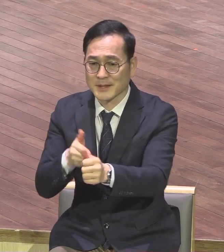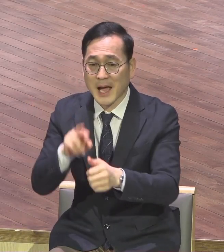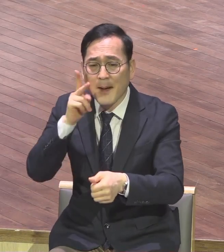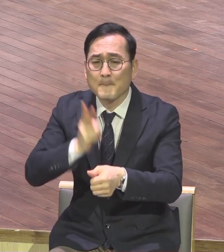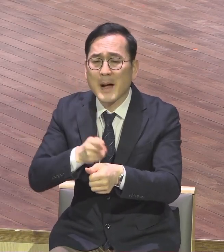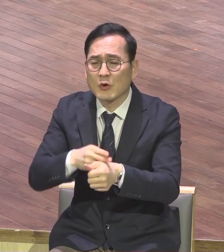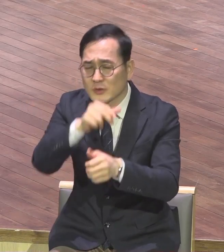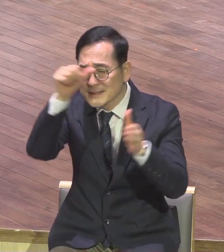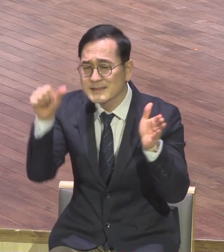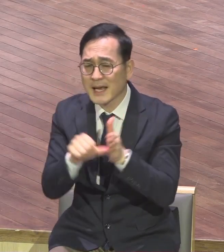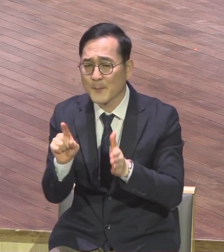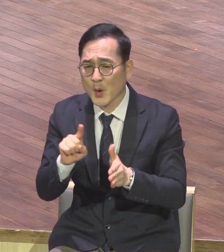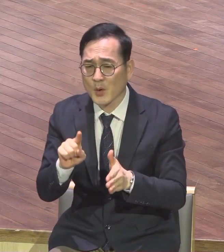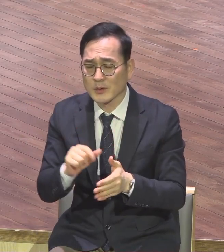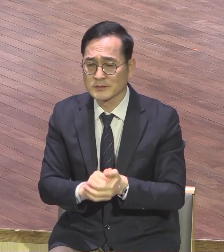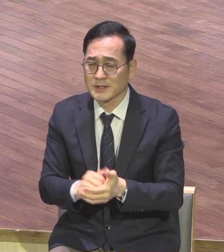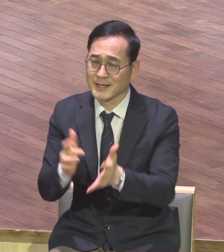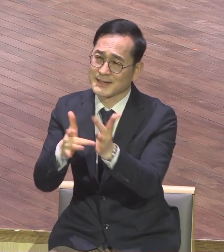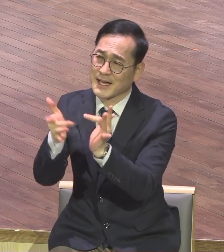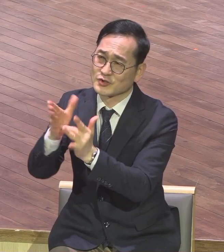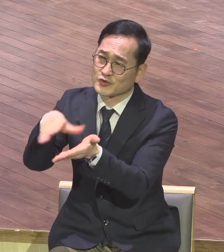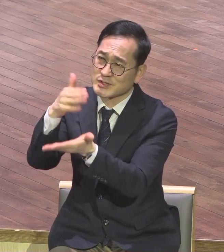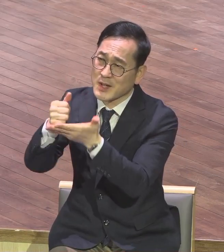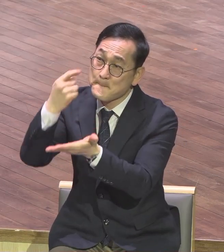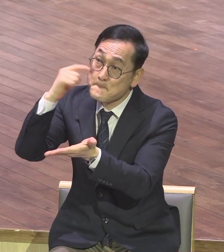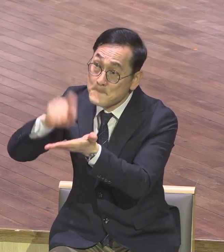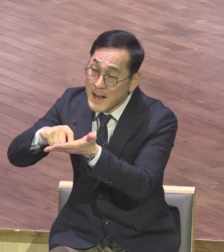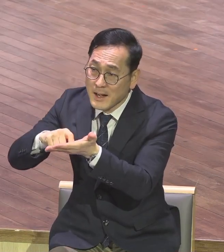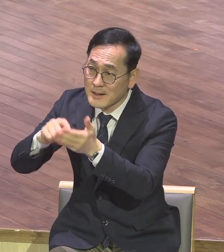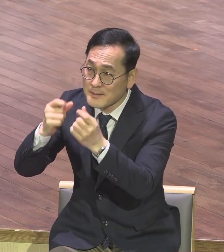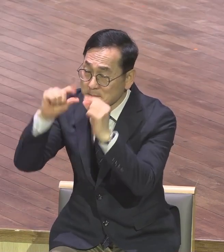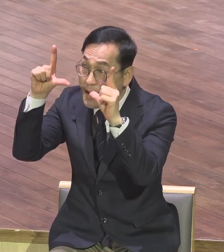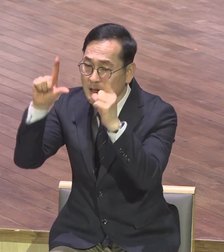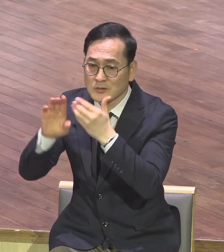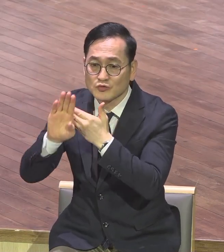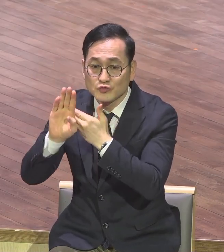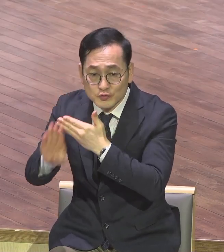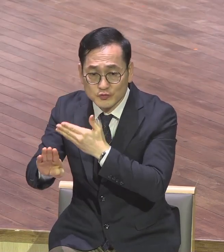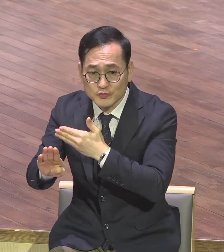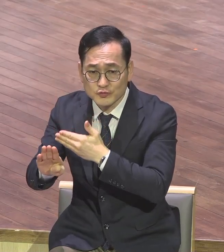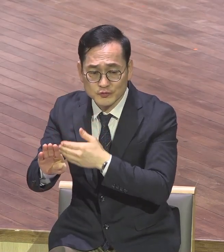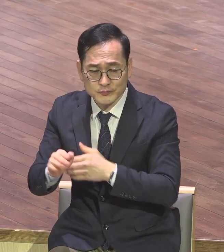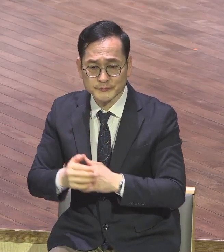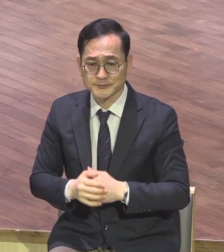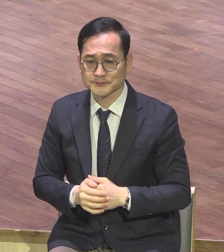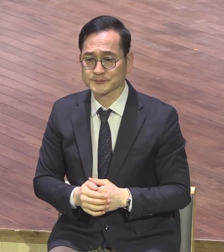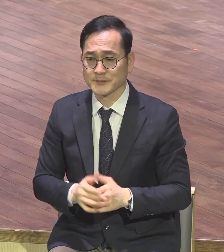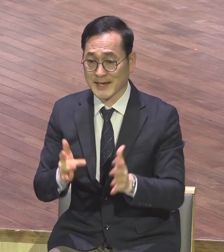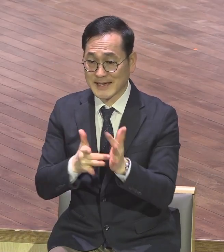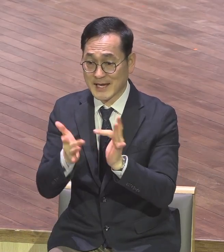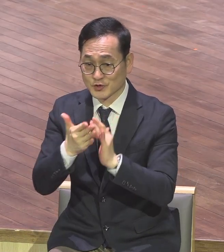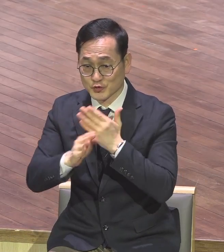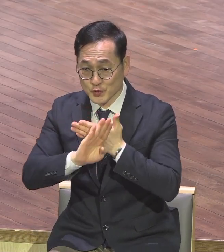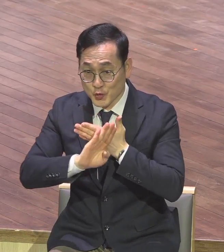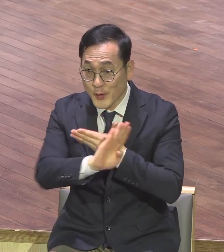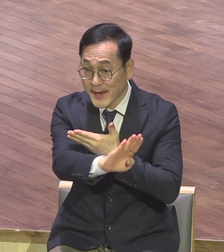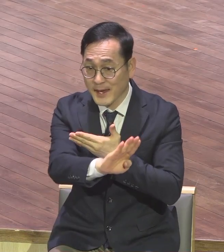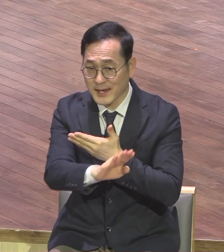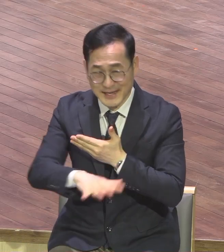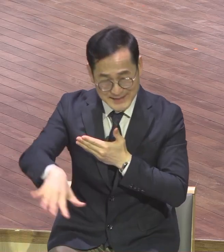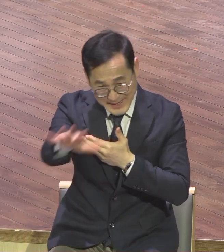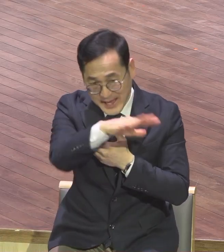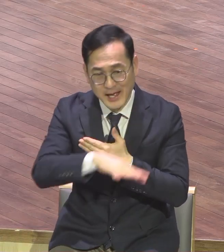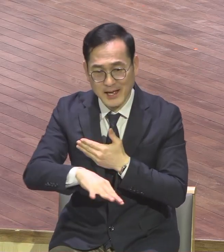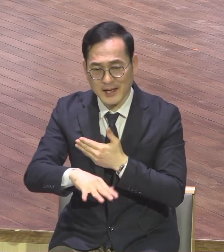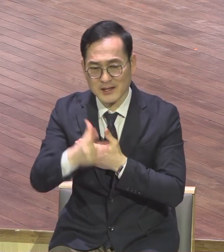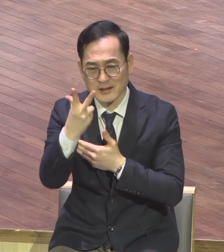자기 인생의 절대 가치이신 예수 그리스도를 발견하고 나니까 그리스도 예수 외에는 모든 것이